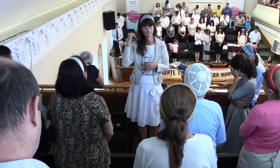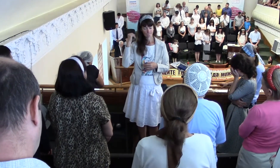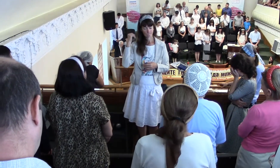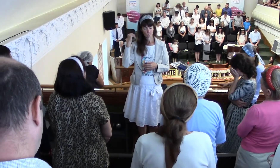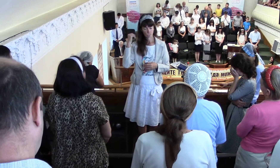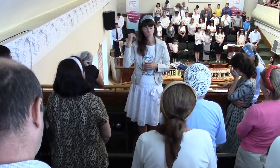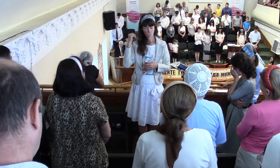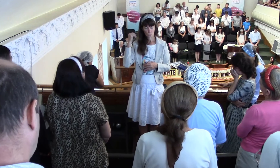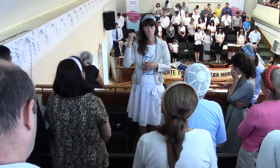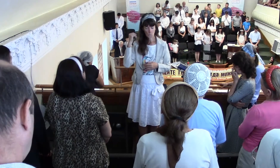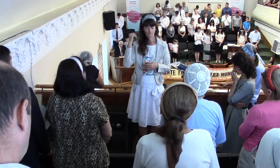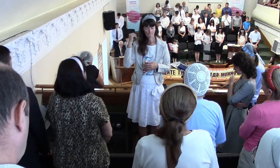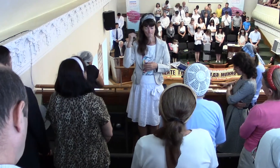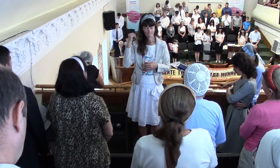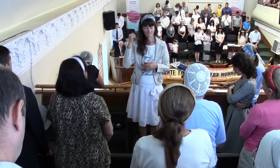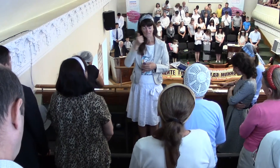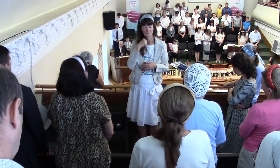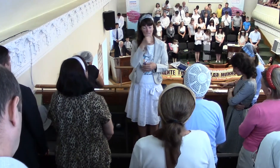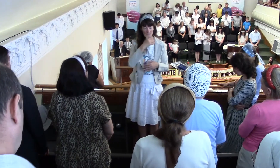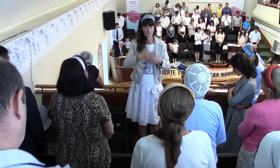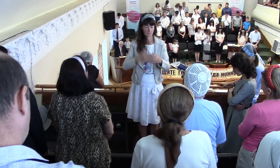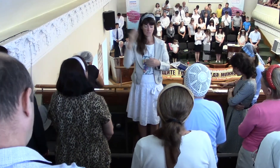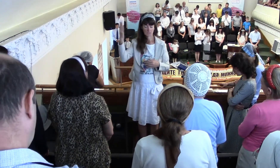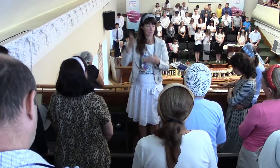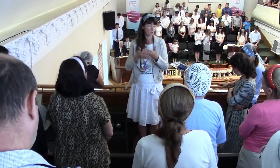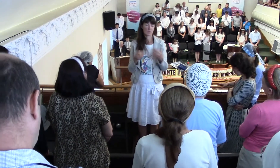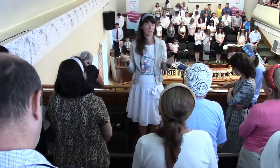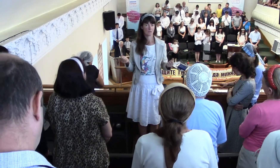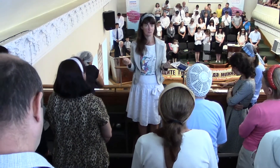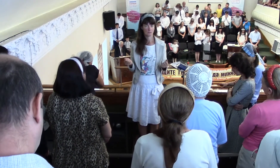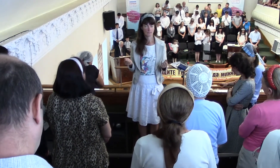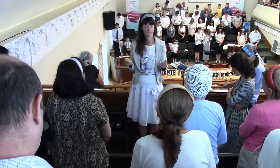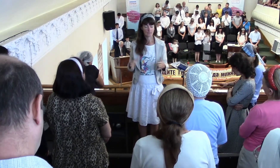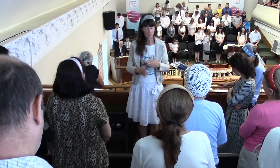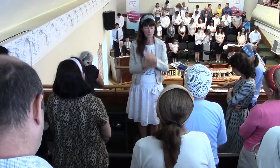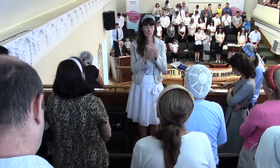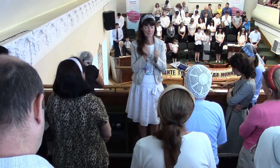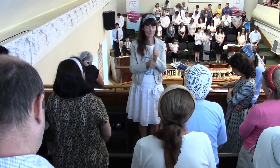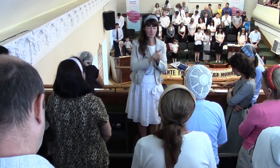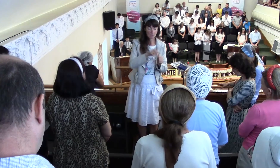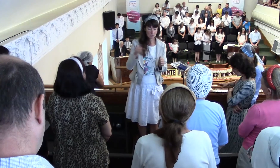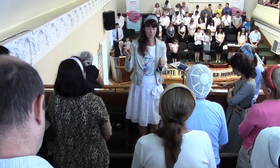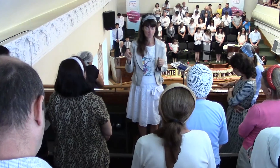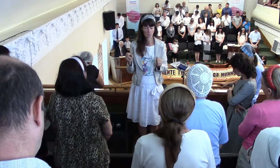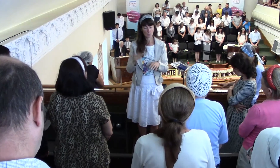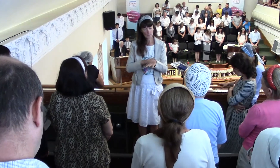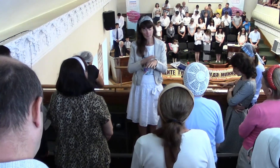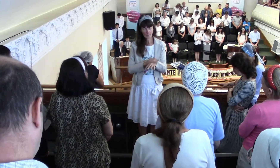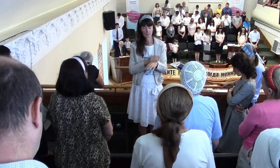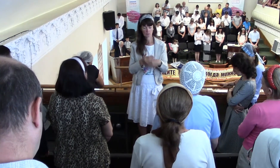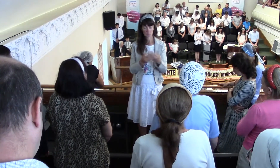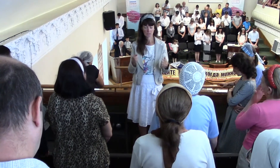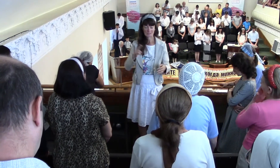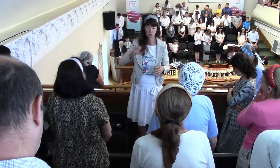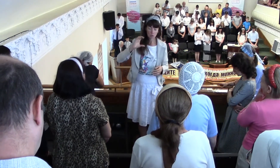радостными, она не скрывает то, что делается в нашем сердце. Помоги каждому из нас сегодня, помилуй нас и Духом